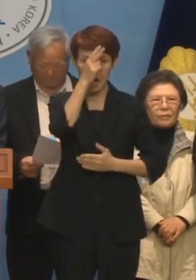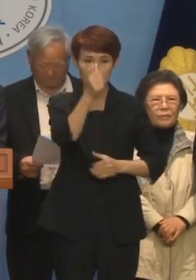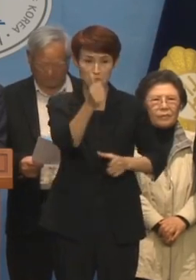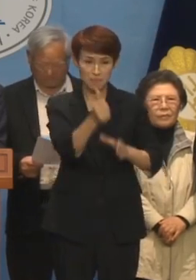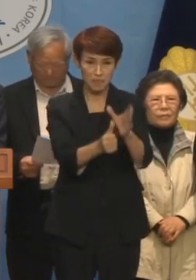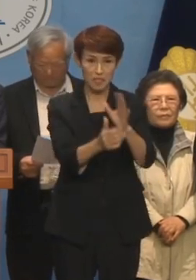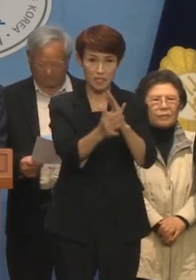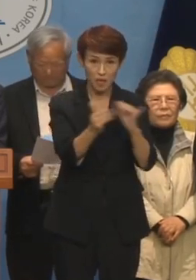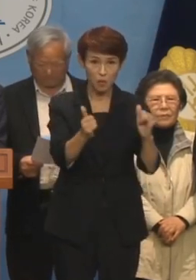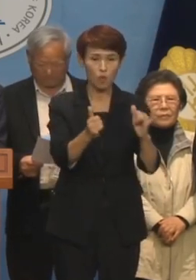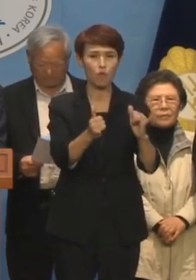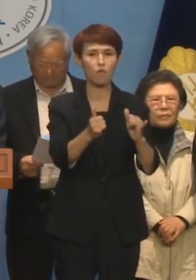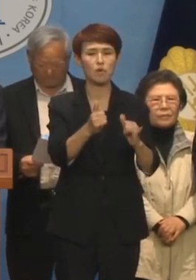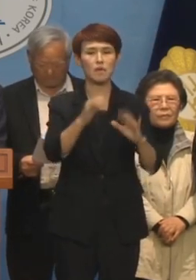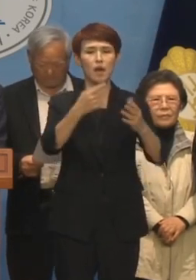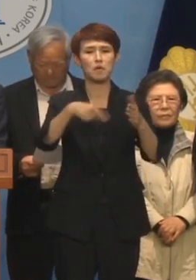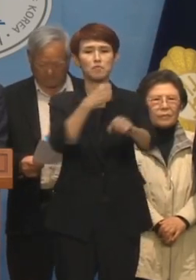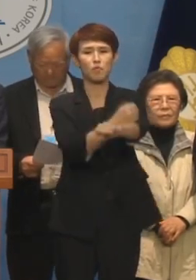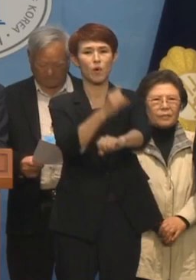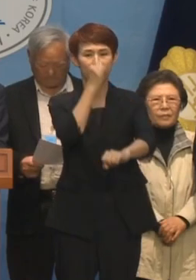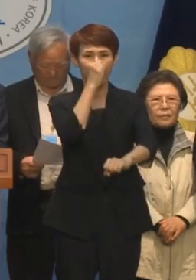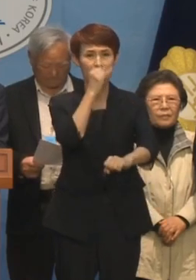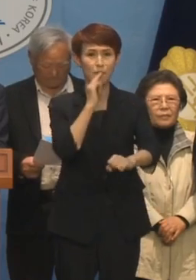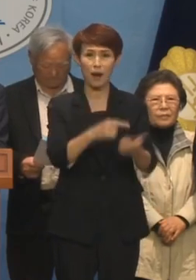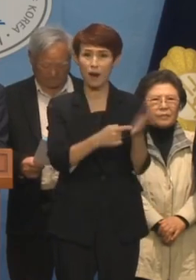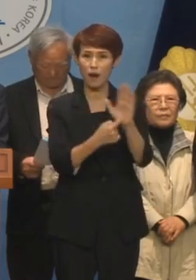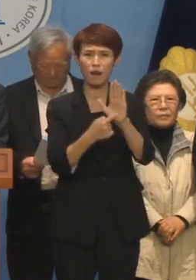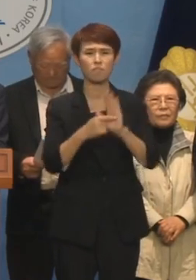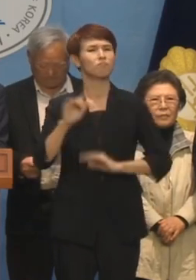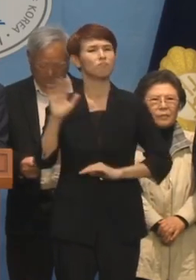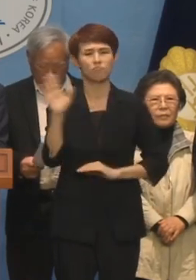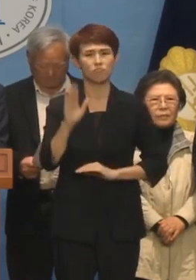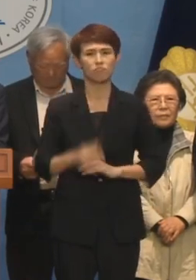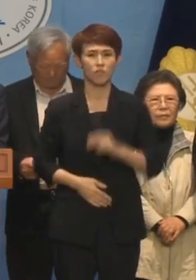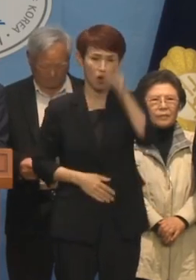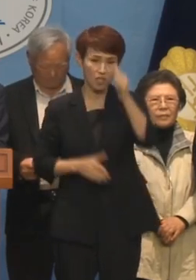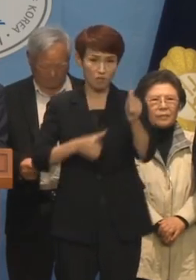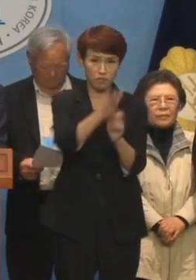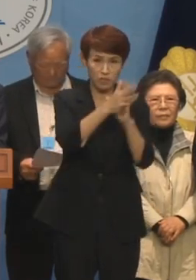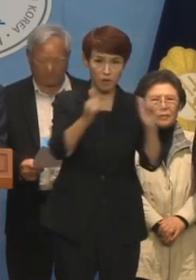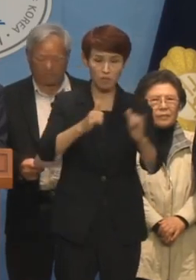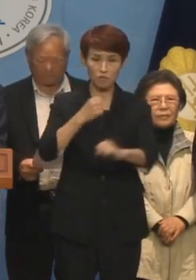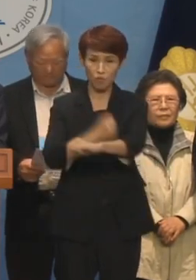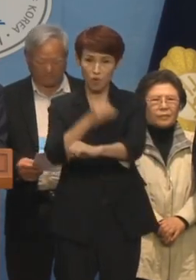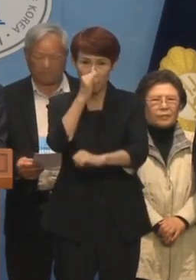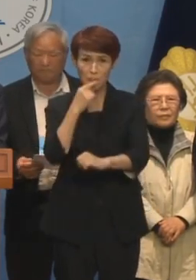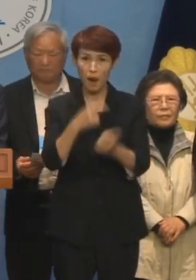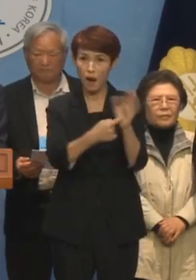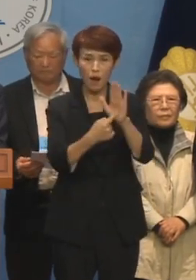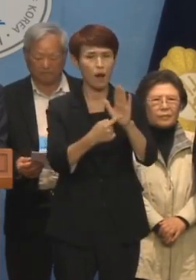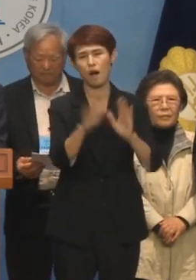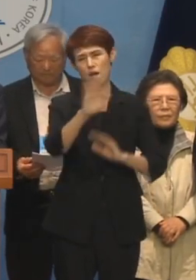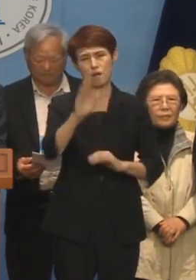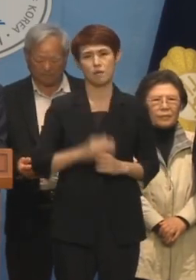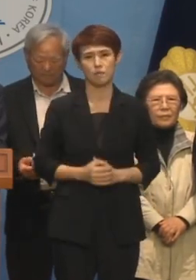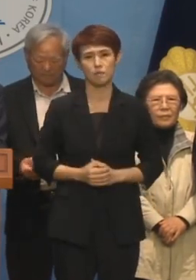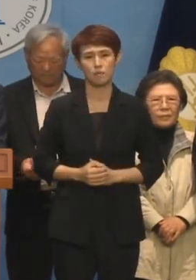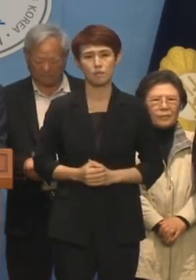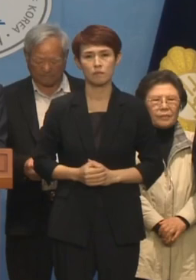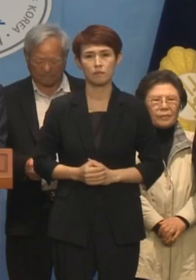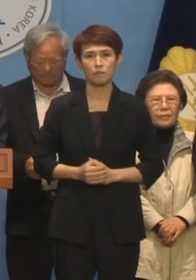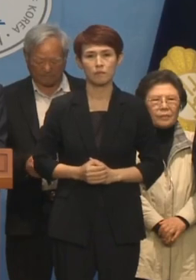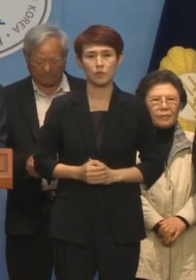유공자라고 하는 주장은 전혀 터무니없는 주장입니다. 먼저 대상자와